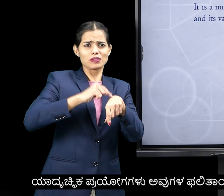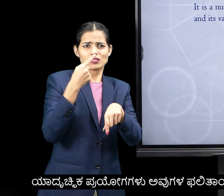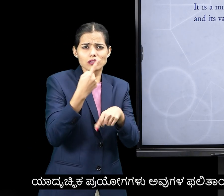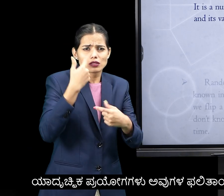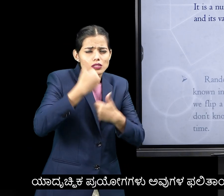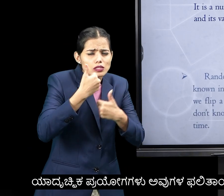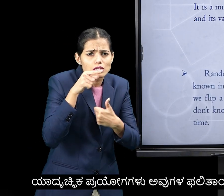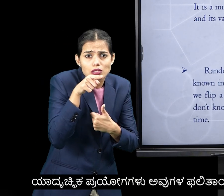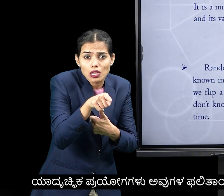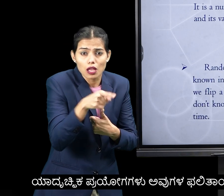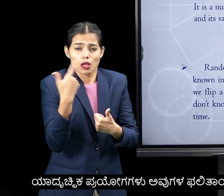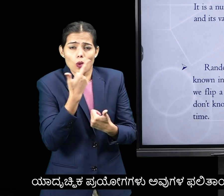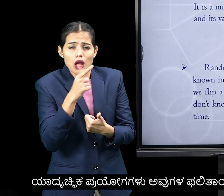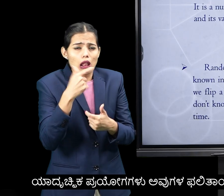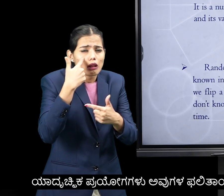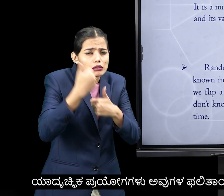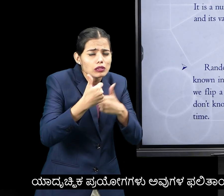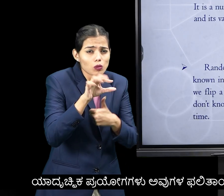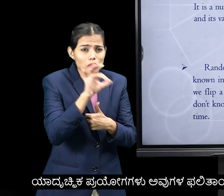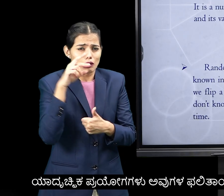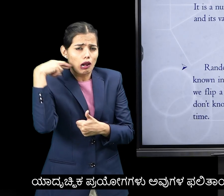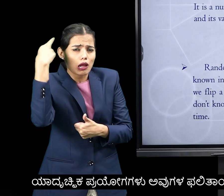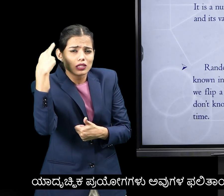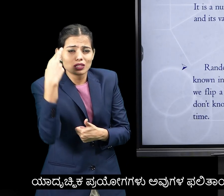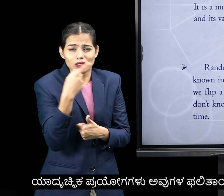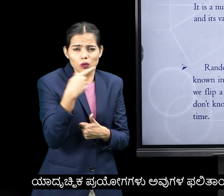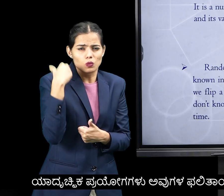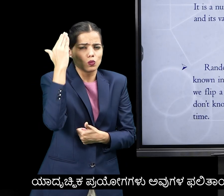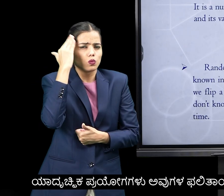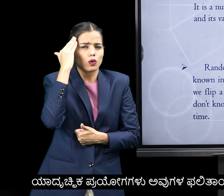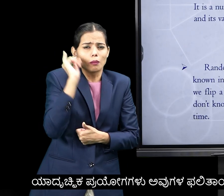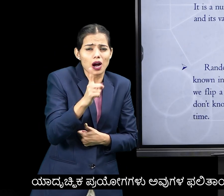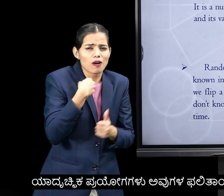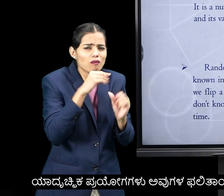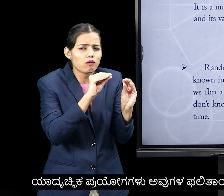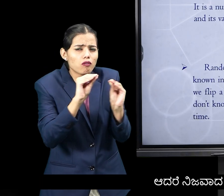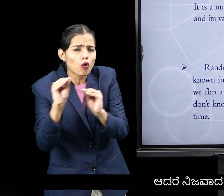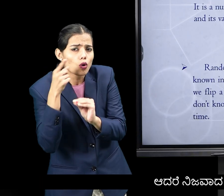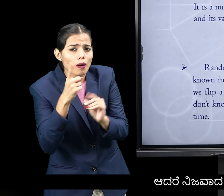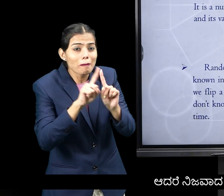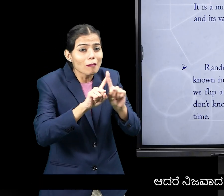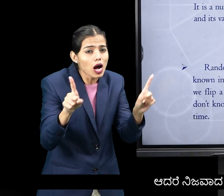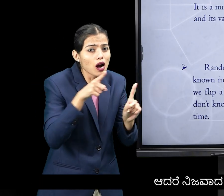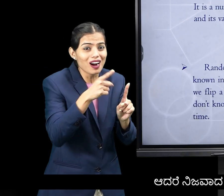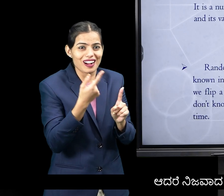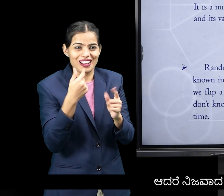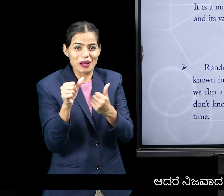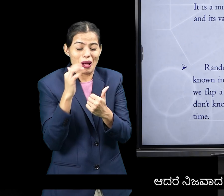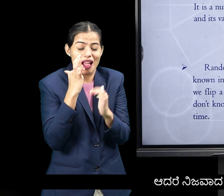ಯಾದೃಚ್ಛಿಕ ಪ್ರಯೋಗಗಳು ಅವುಗಳ ಫಲಿತಾಂಶಗಳು ಮುಂಚಿತವಾಗಿ ತಿಳಿದಿರುವ ಪ್ರಯೋಗಗಳಾಗಿವೆ. ಆದರೆ ನಿಜವಾದ ಫಲಿತಾಂಶವು ತಿಳಿದಿಲ್ಲ.